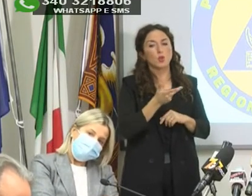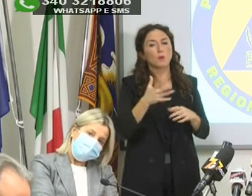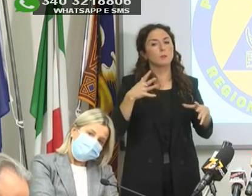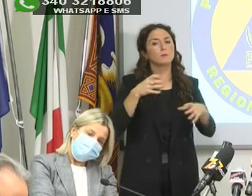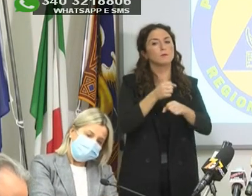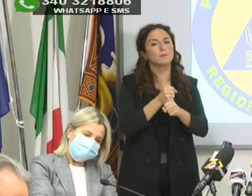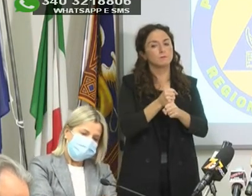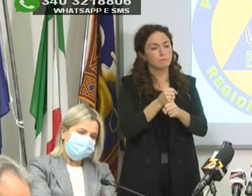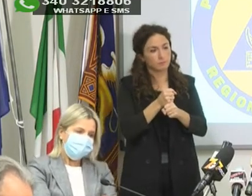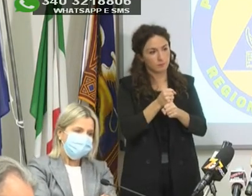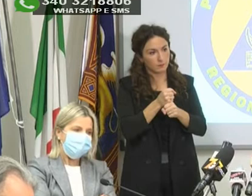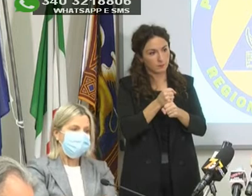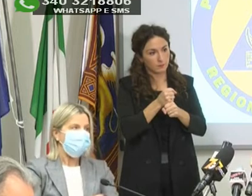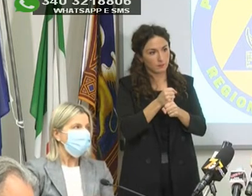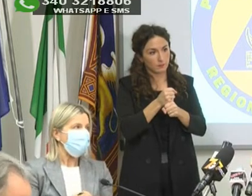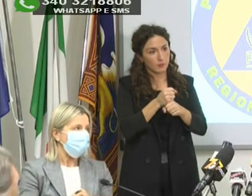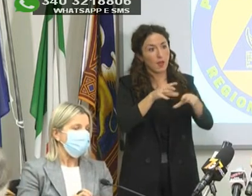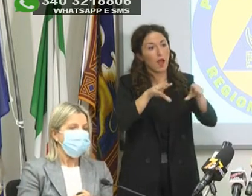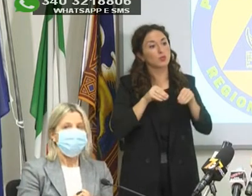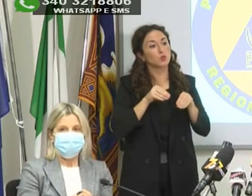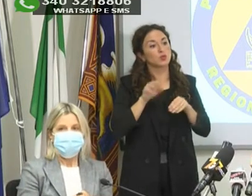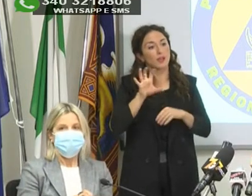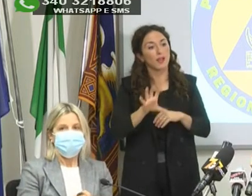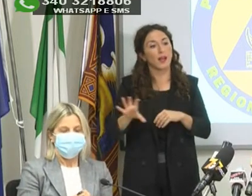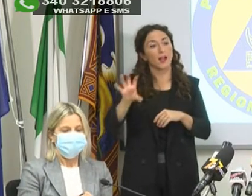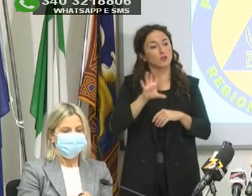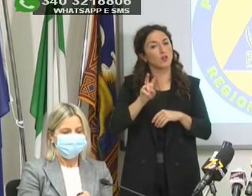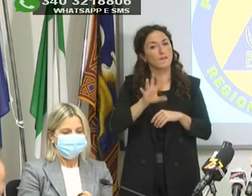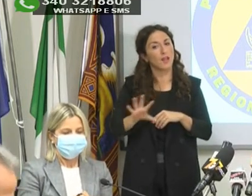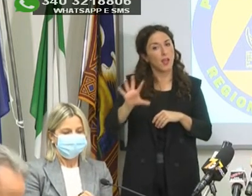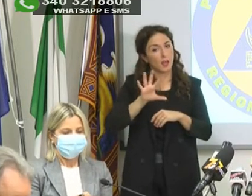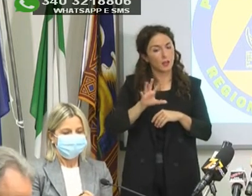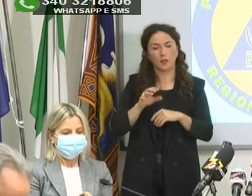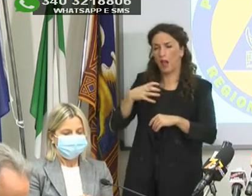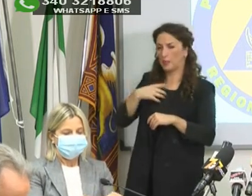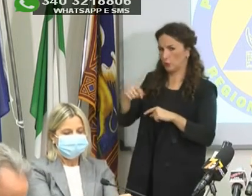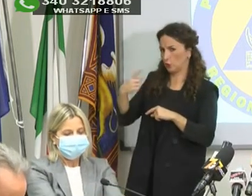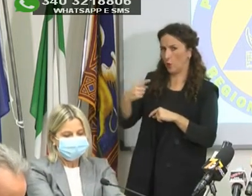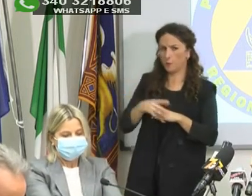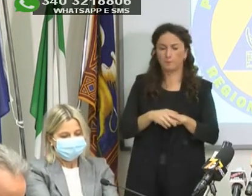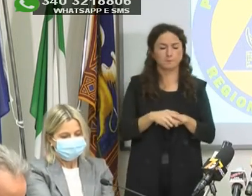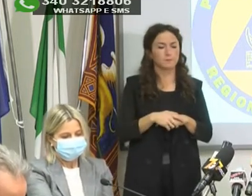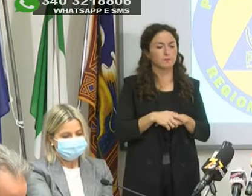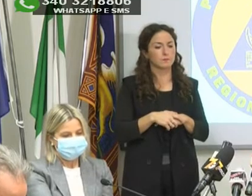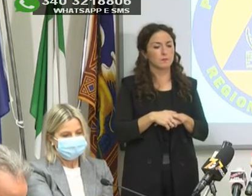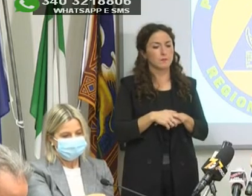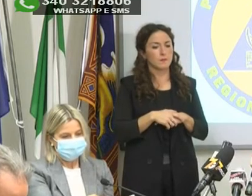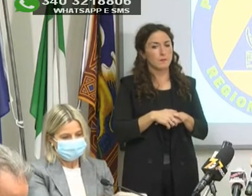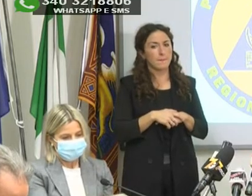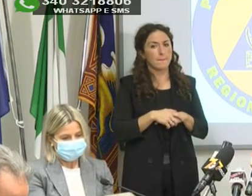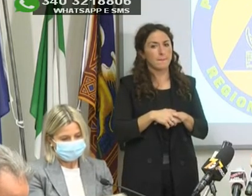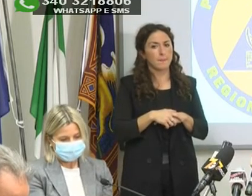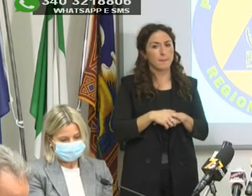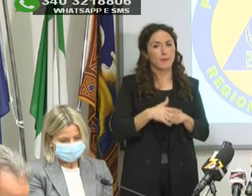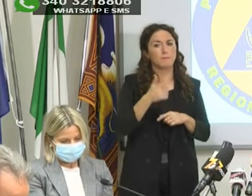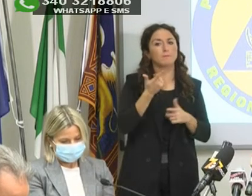riassuntivo delle assunzioni che la Regione Veneto ha fatto? Me lo dà l'assessore dopo. C'è un'altra cosa, siccome giustamente l'appello